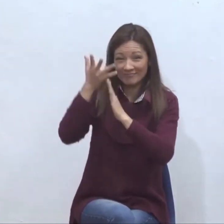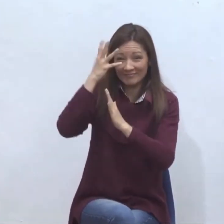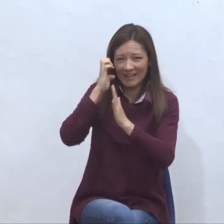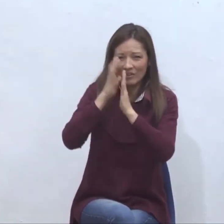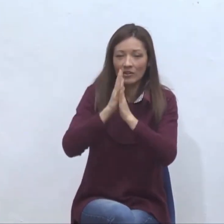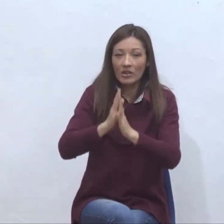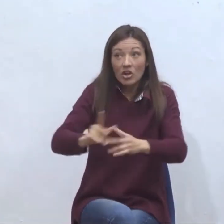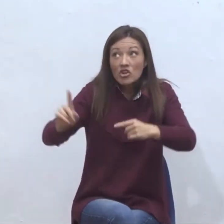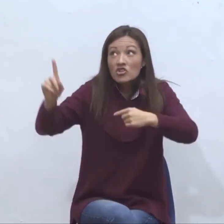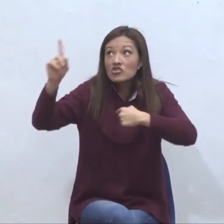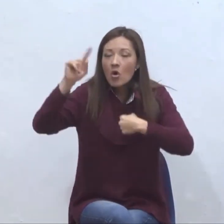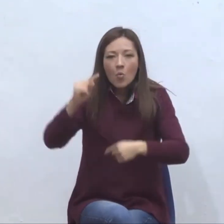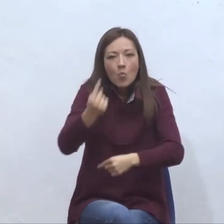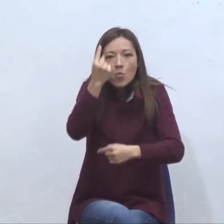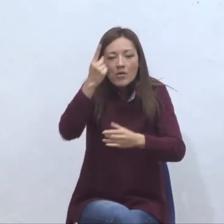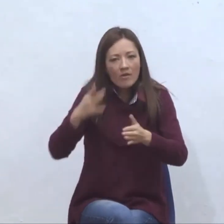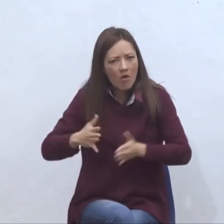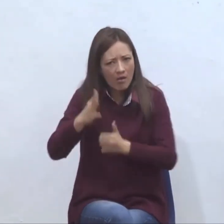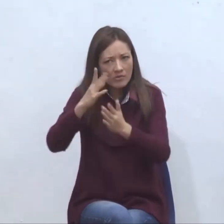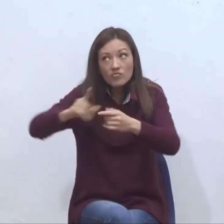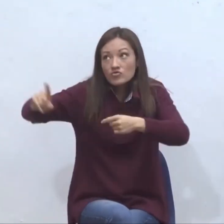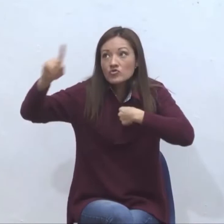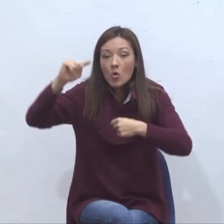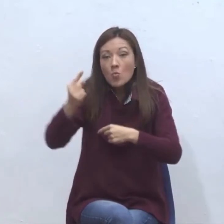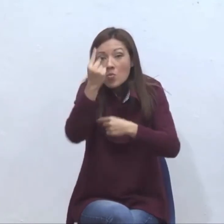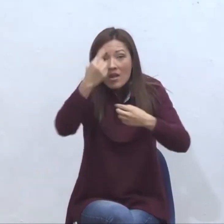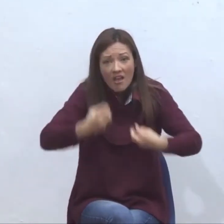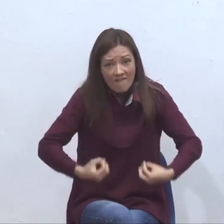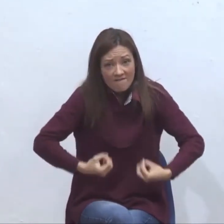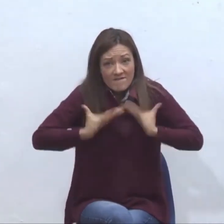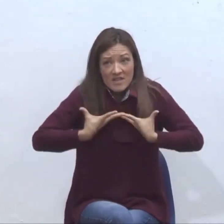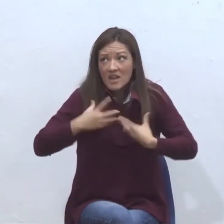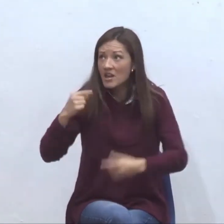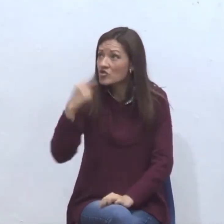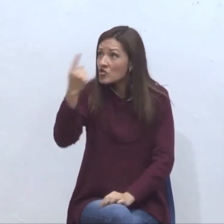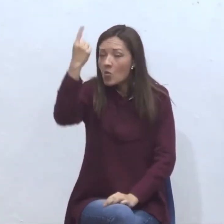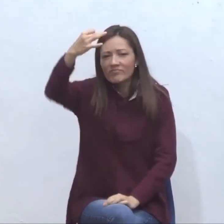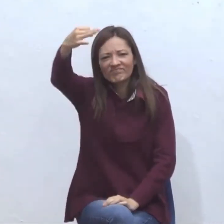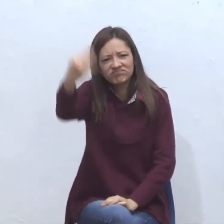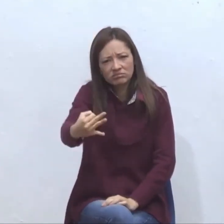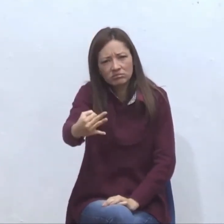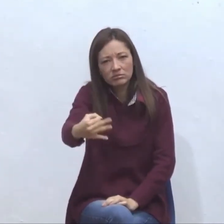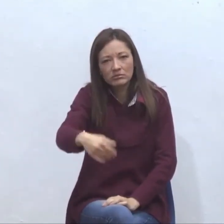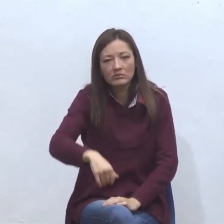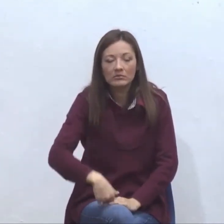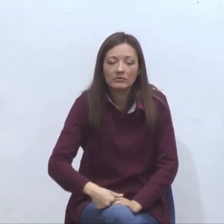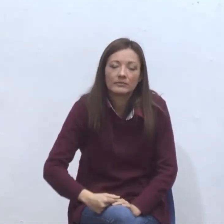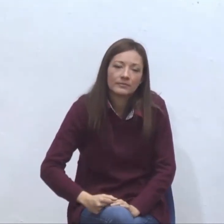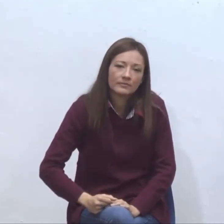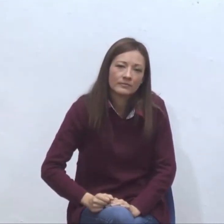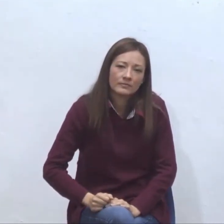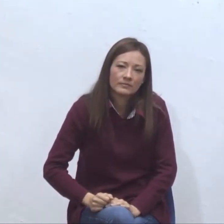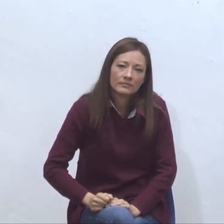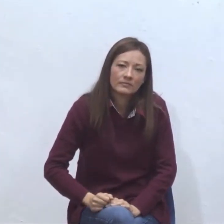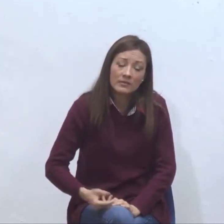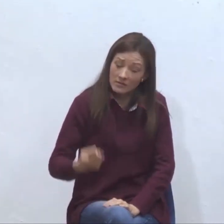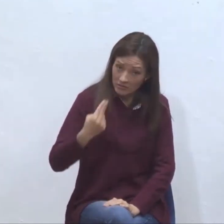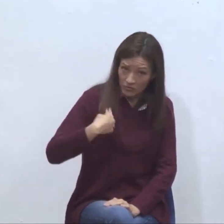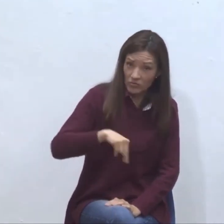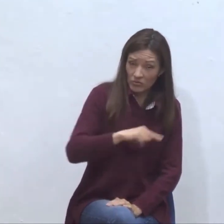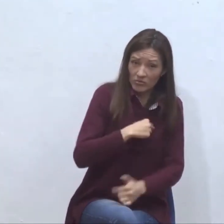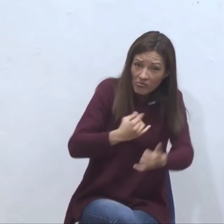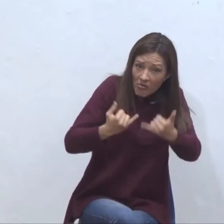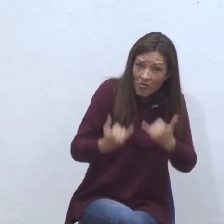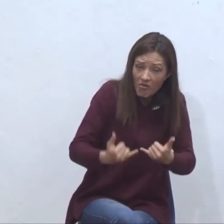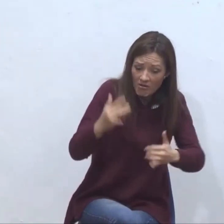representación, yo soy el único camino, yo soy la única vida, yo soy la única verdad. Y si nosotros estamos